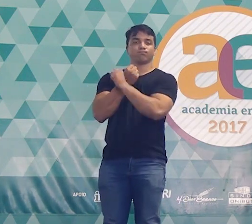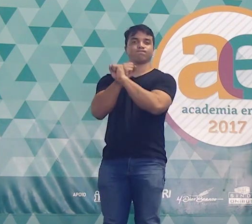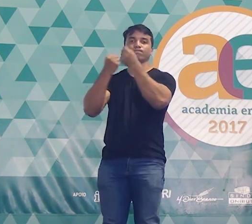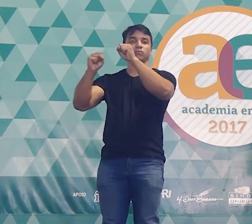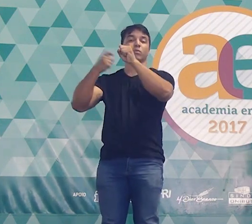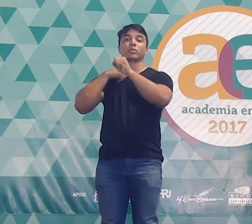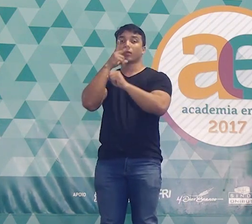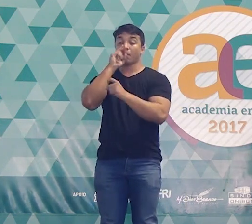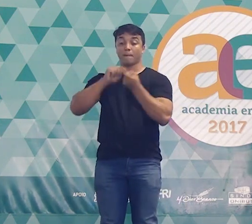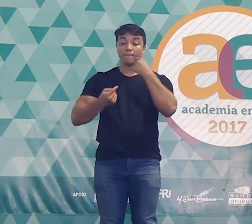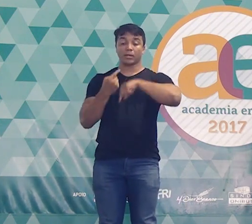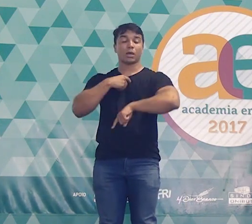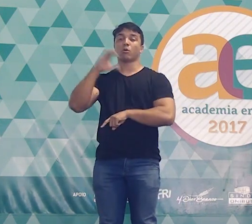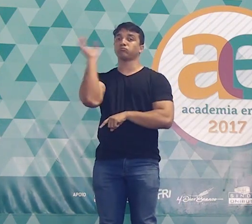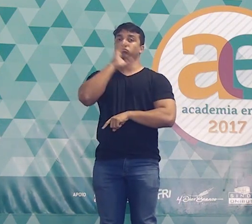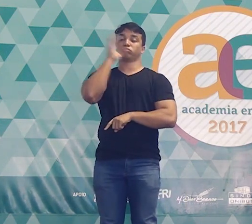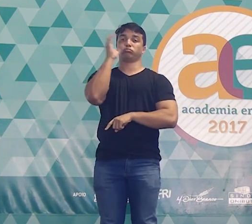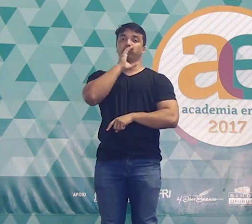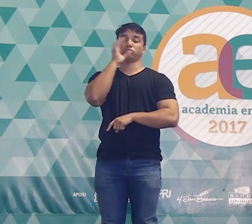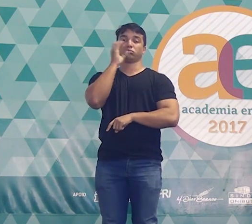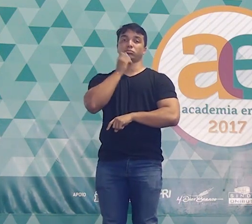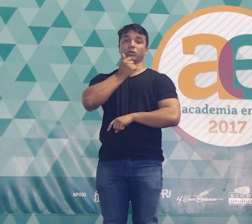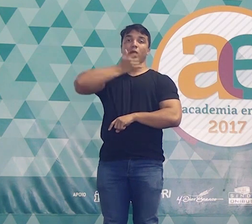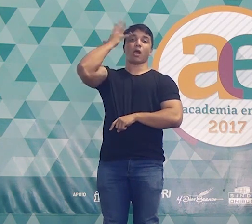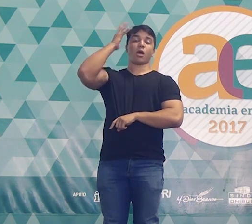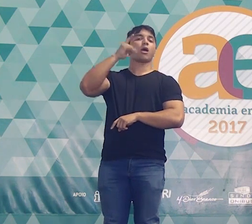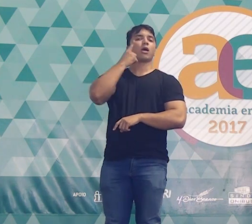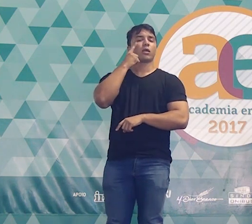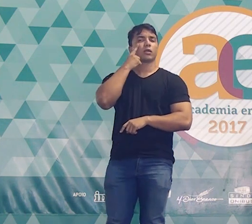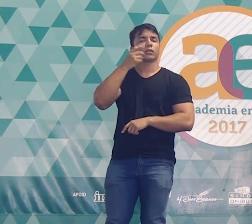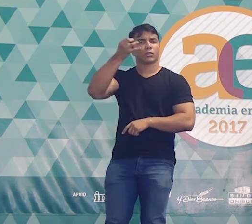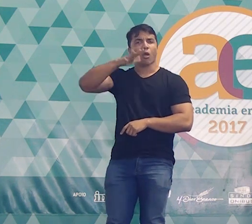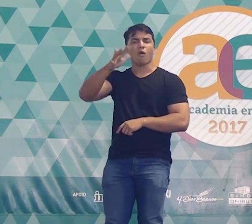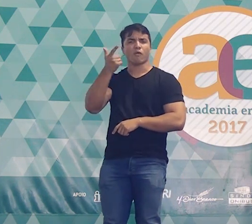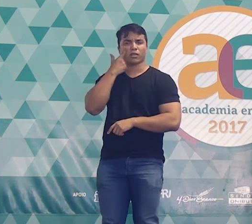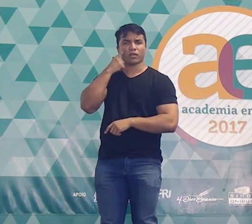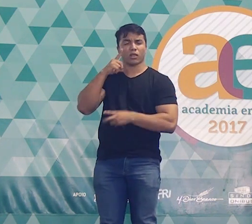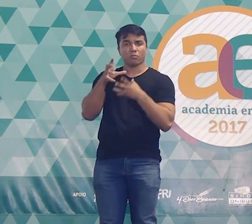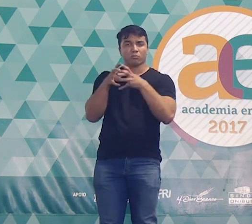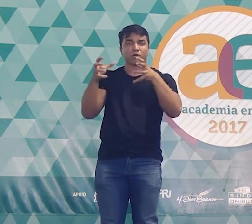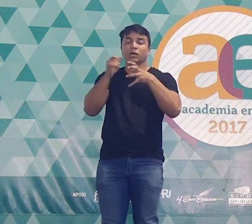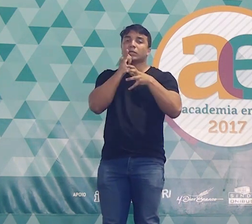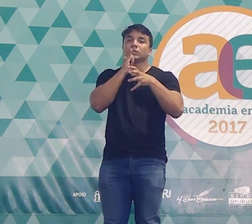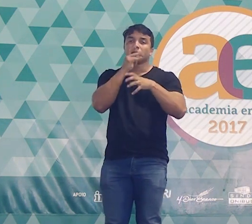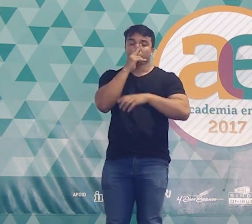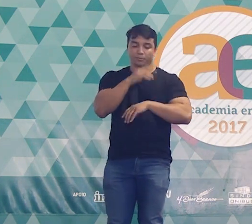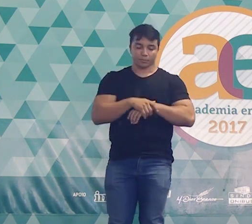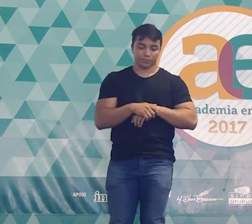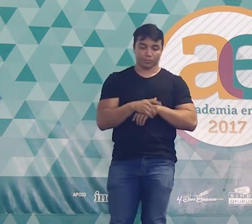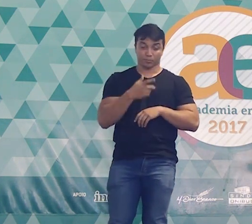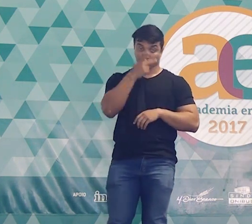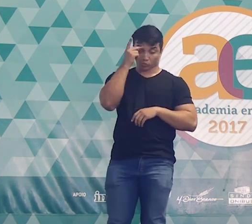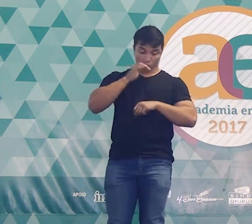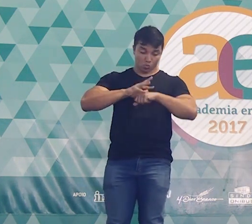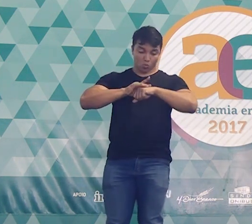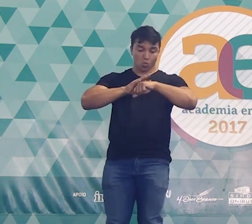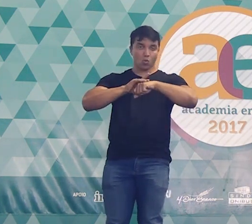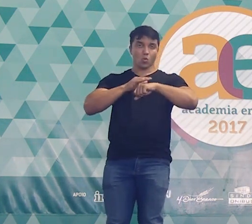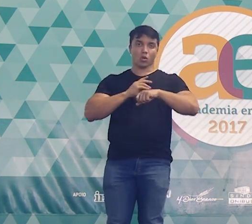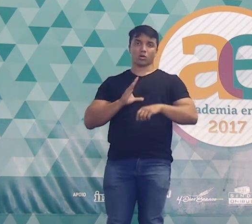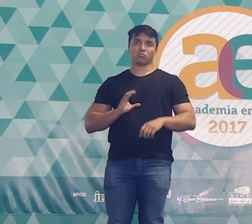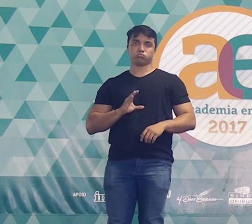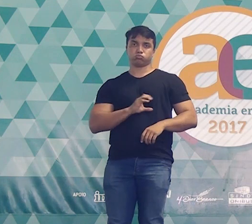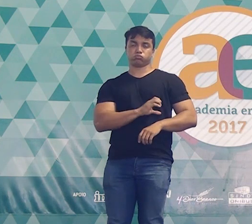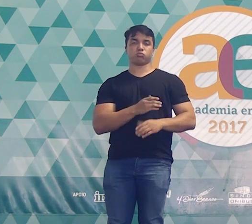uma taxa metabólica absurda. Vocês já devem ter visto que muitas vezes, quando a pessoa está doente ou está com uma neoplasia,